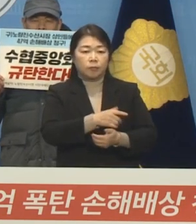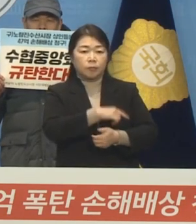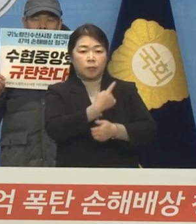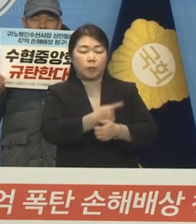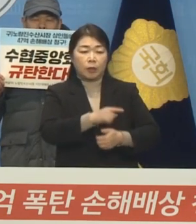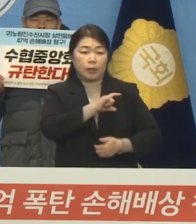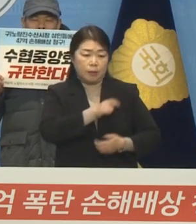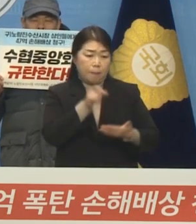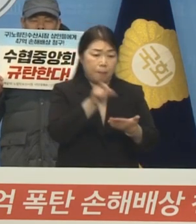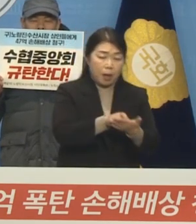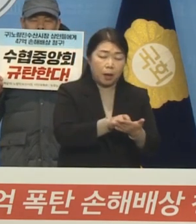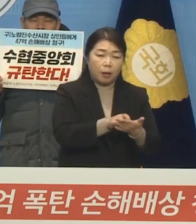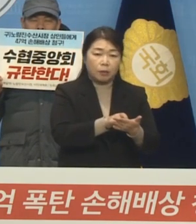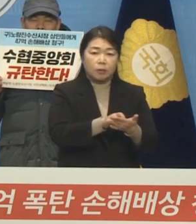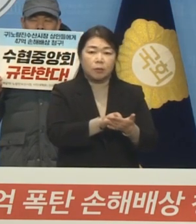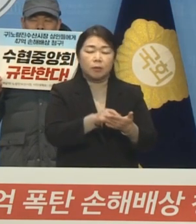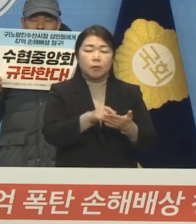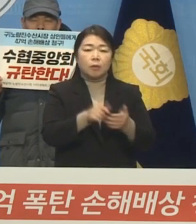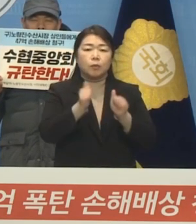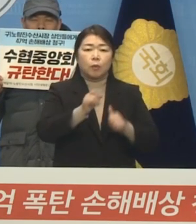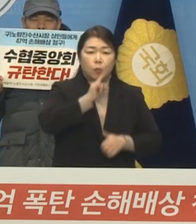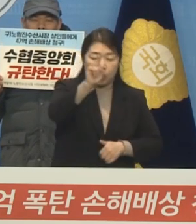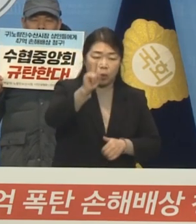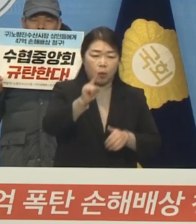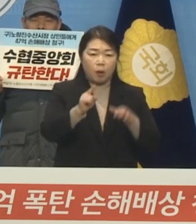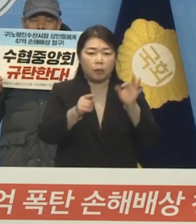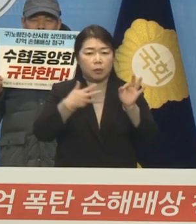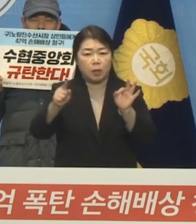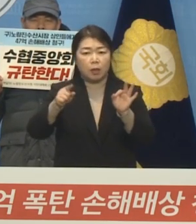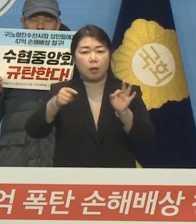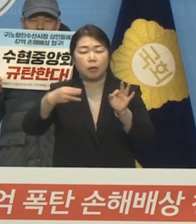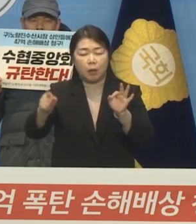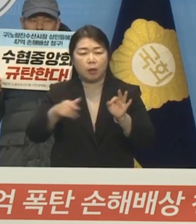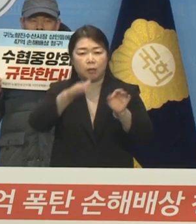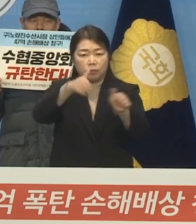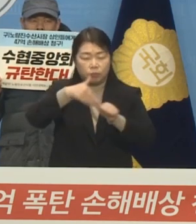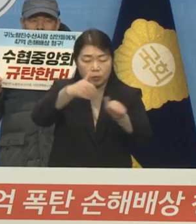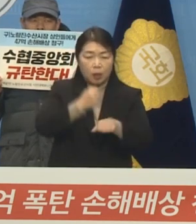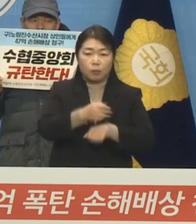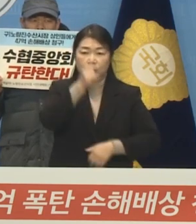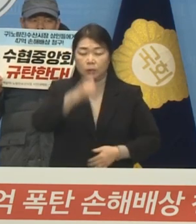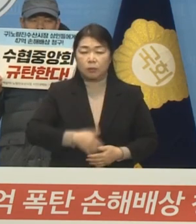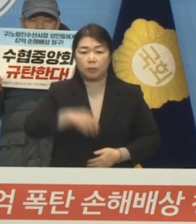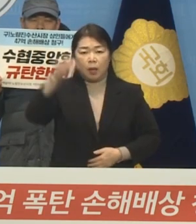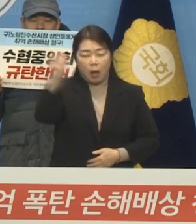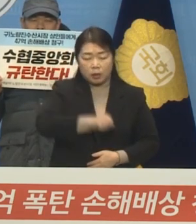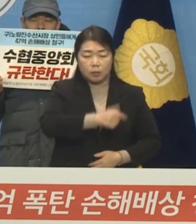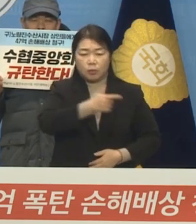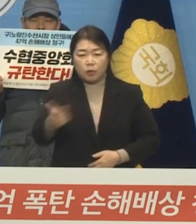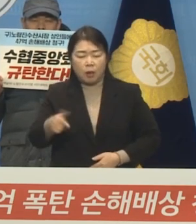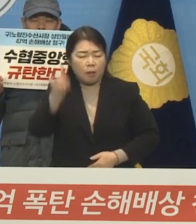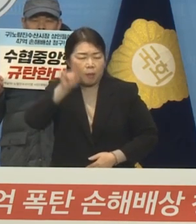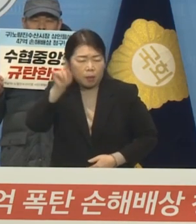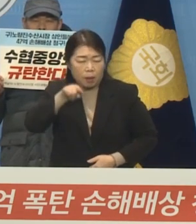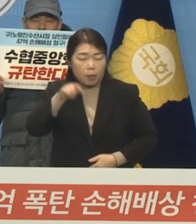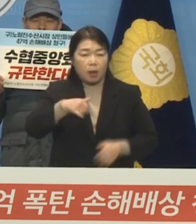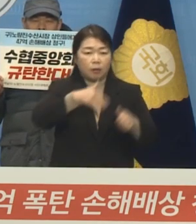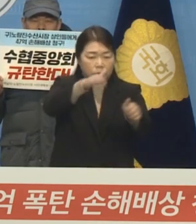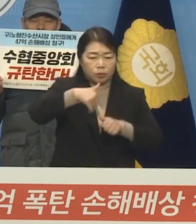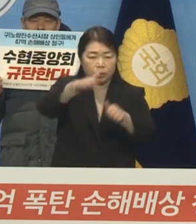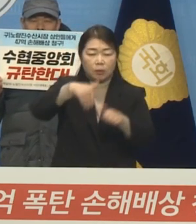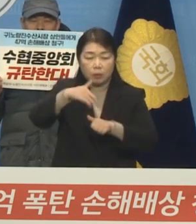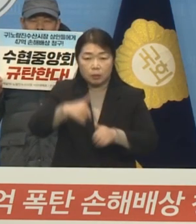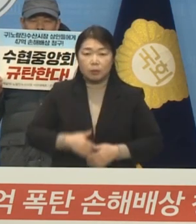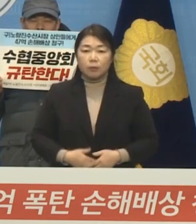그동안에 진짜 아침, 저녁으로 그 회사 직원들과 용역들이 매일 아침 저녁으로 이제